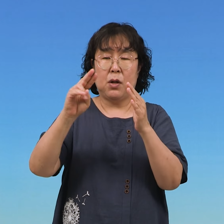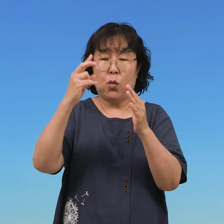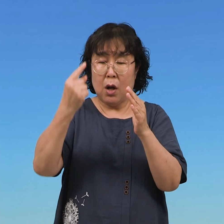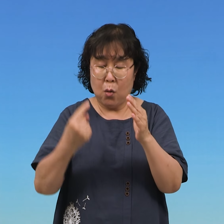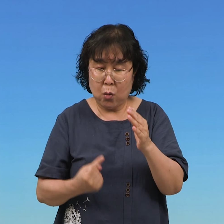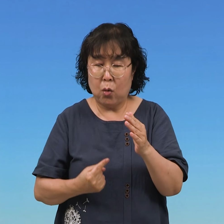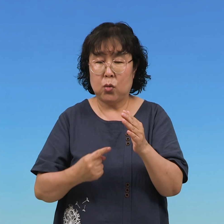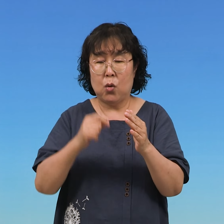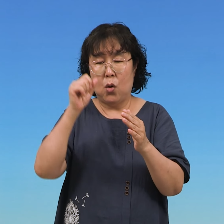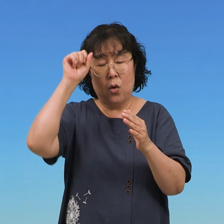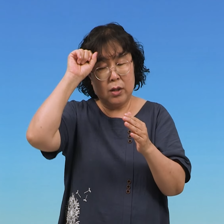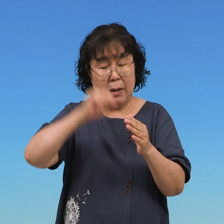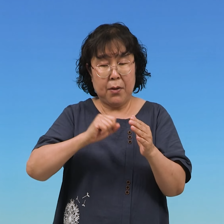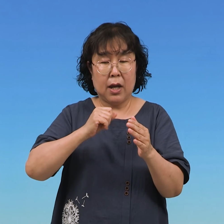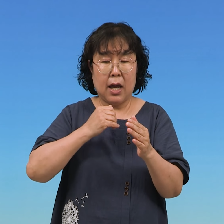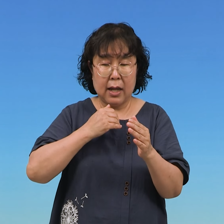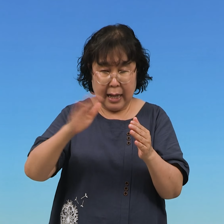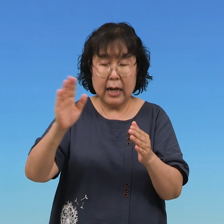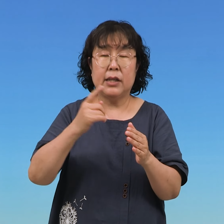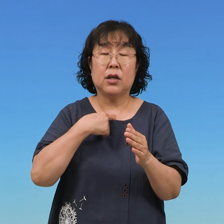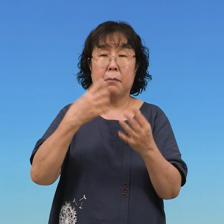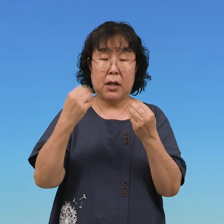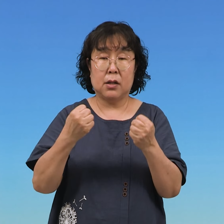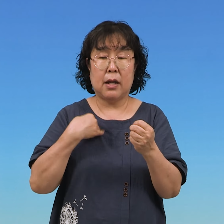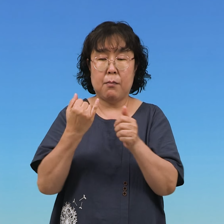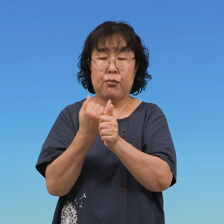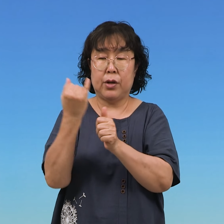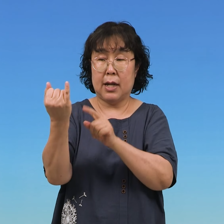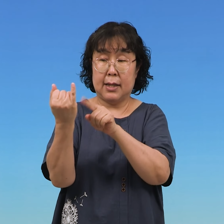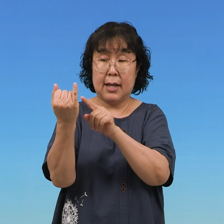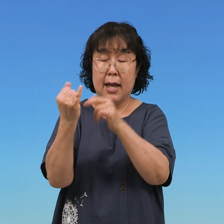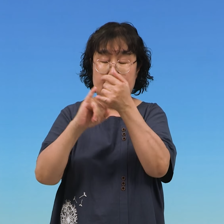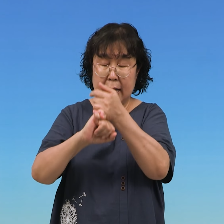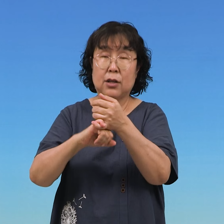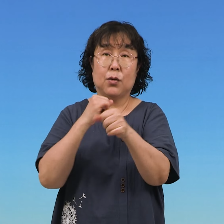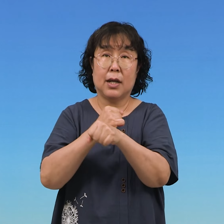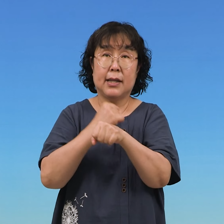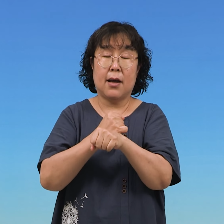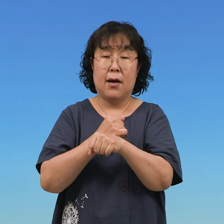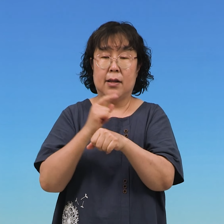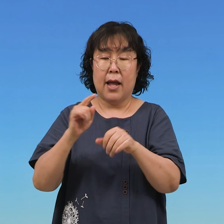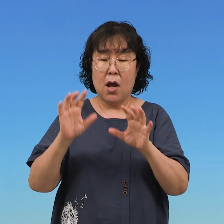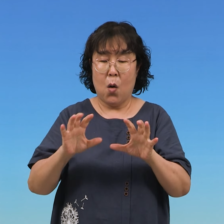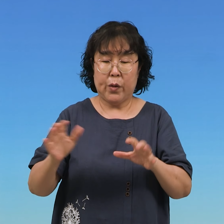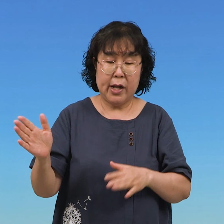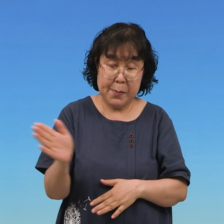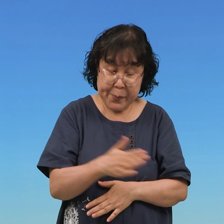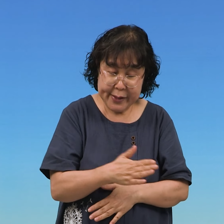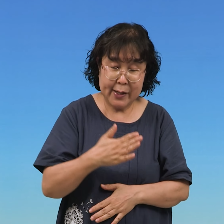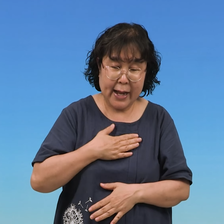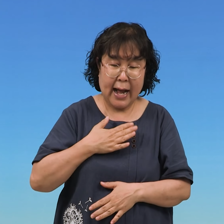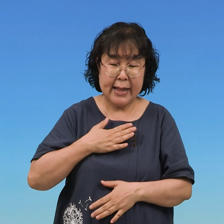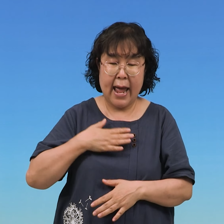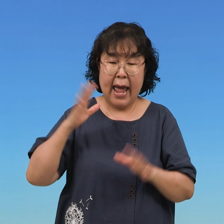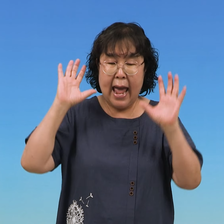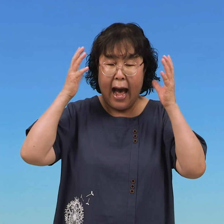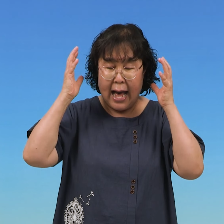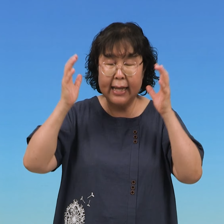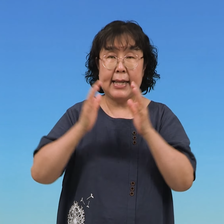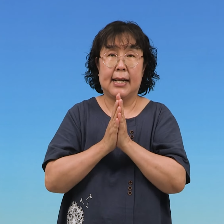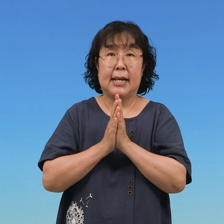그게 내가 너무 미안해가지고 약속을 하나 했습니다. 오늘부터 이제 이 아이들 재우는 거는 내가